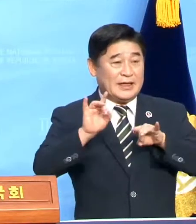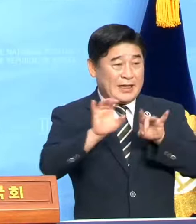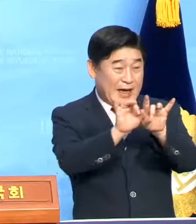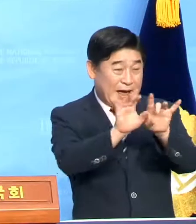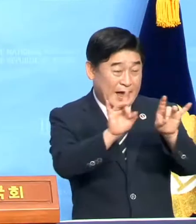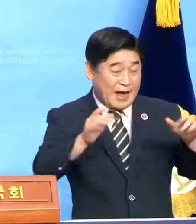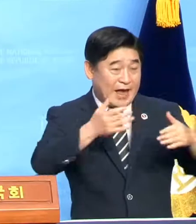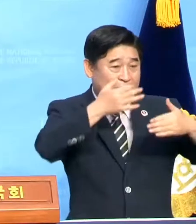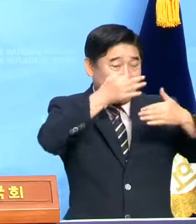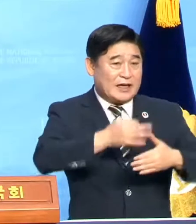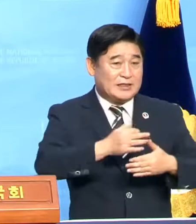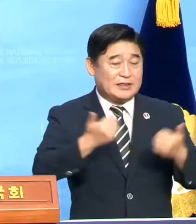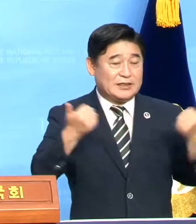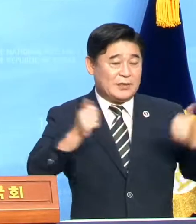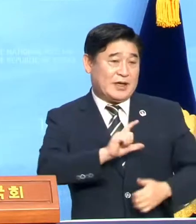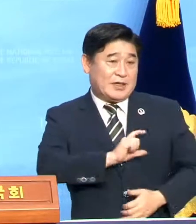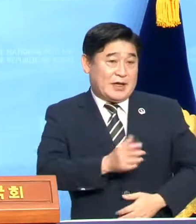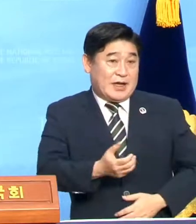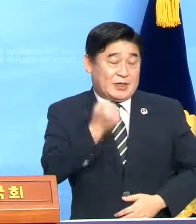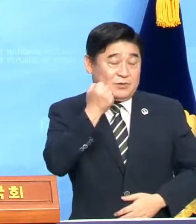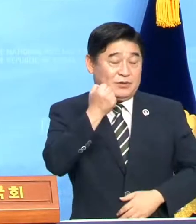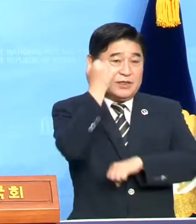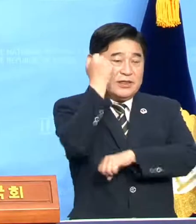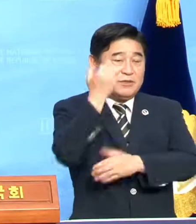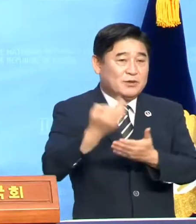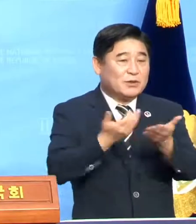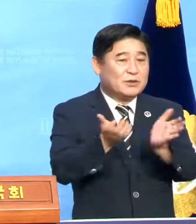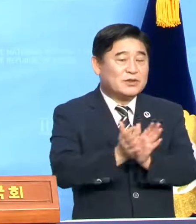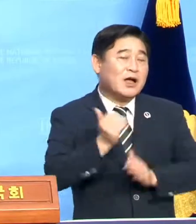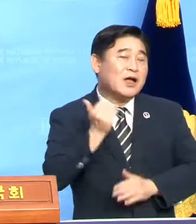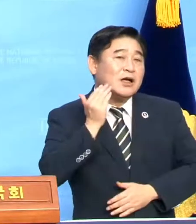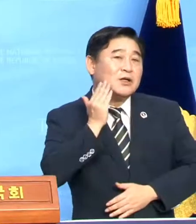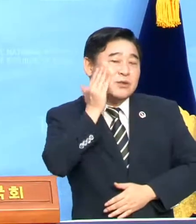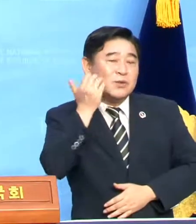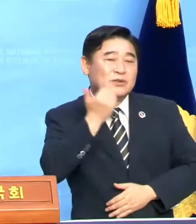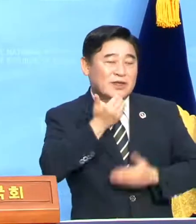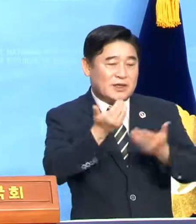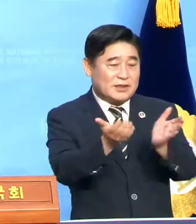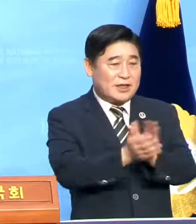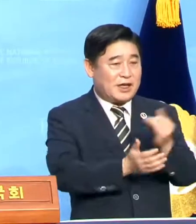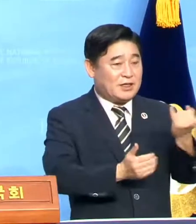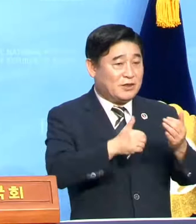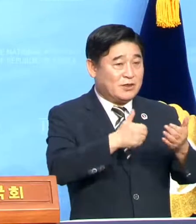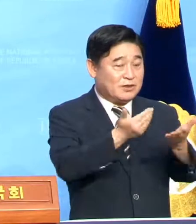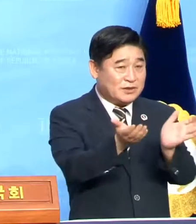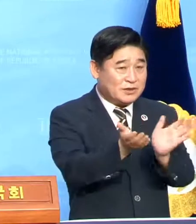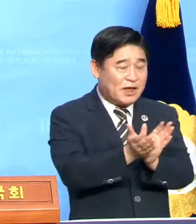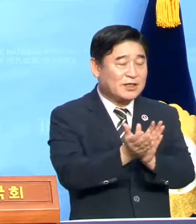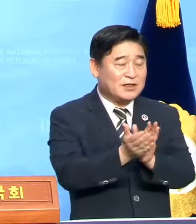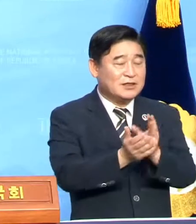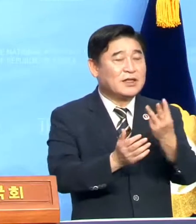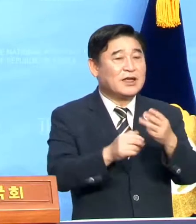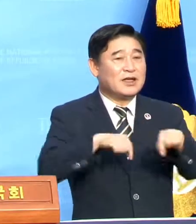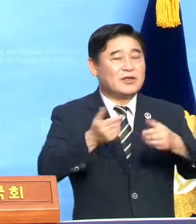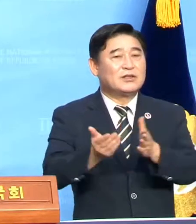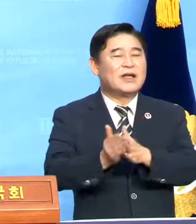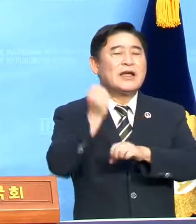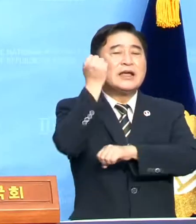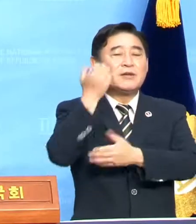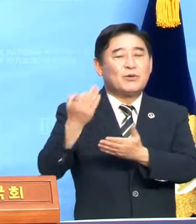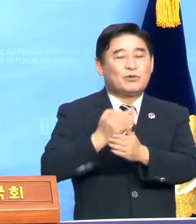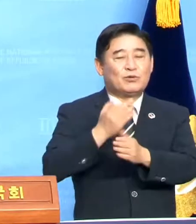가치와 의제를 갖고 있는 기본소득 땅 녹색당 여성의 당 2세 정당이 기본소득을